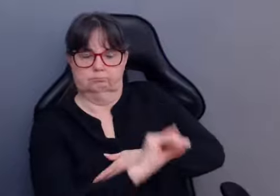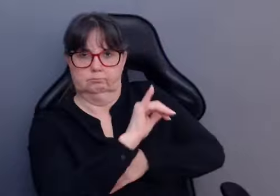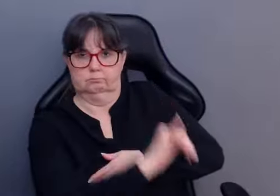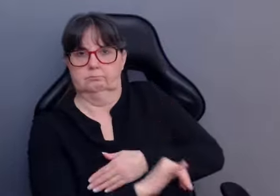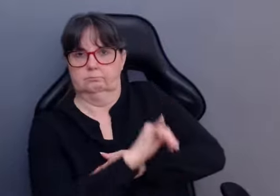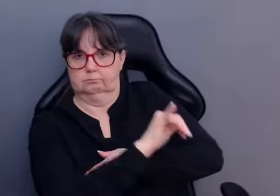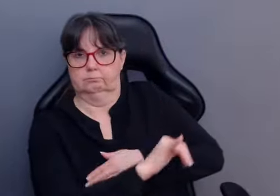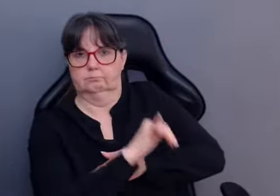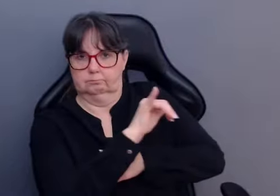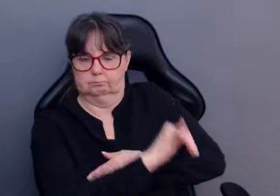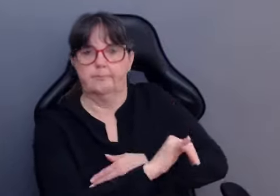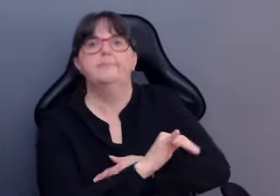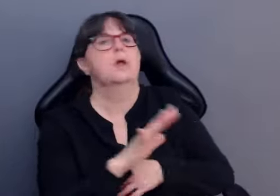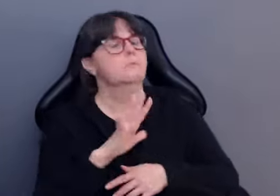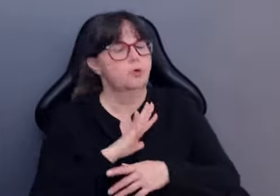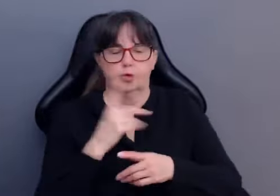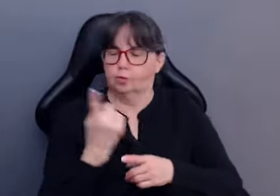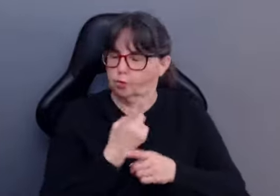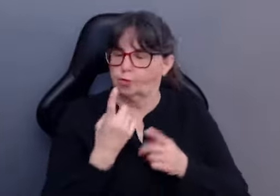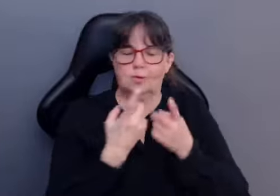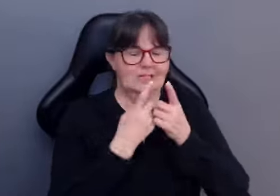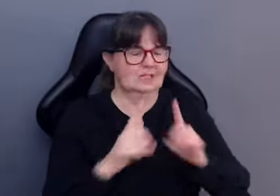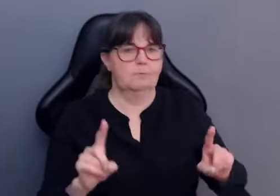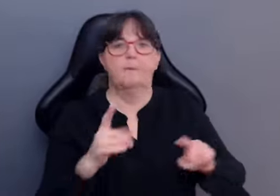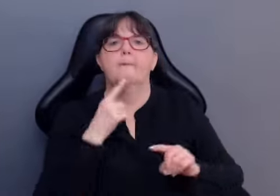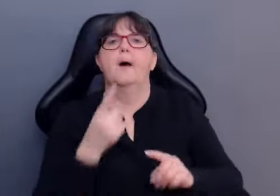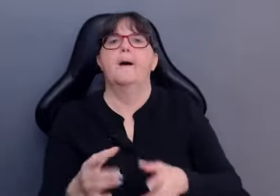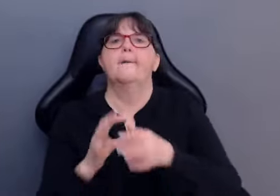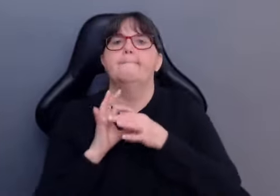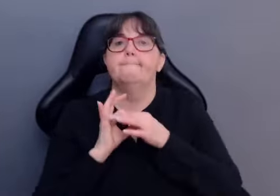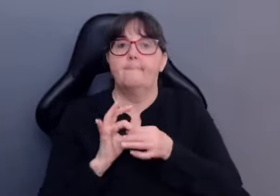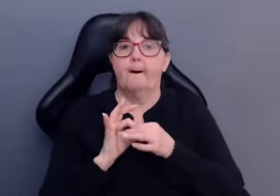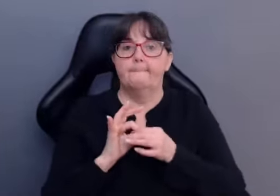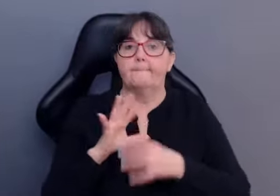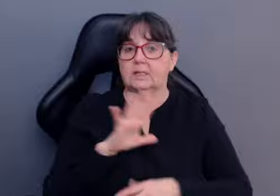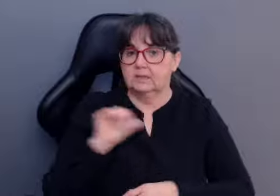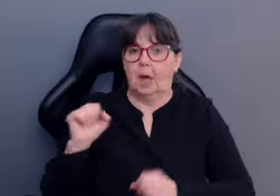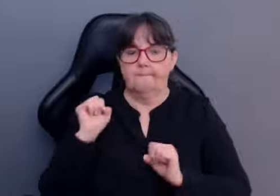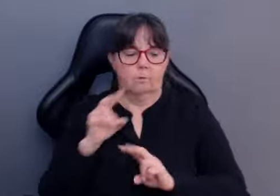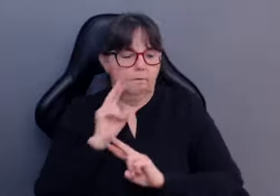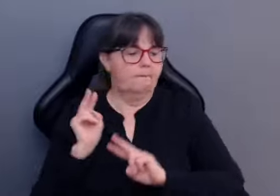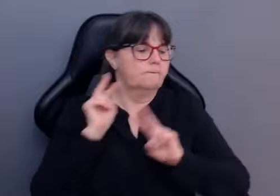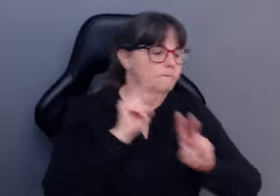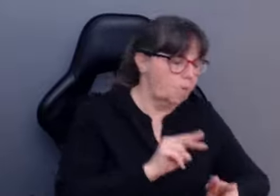et seront disponibles en tout temps aux membres du conseil d'administration.